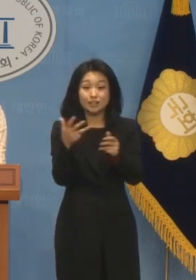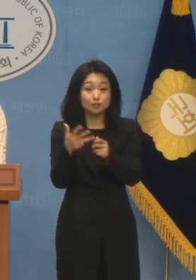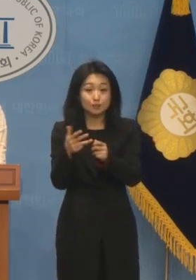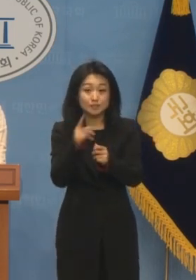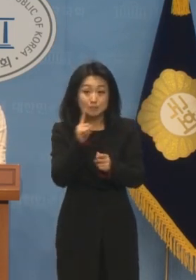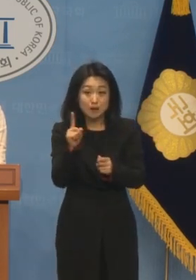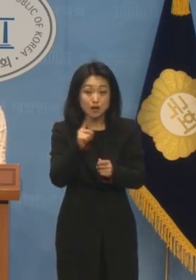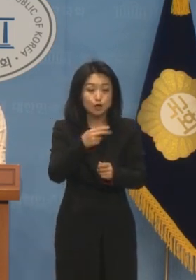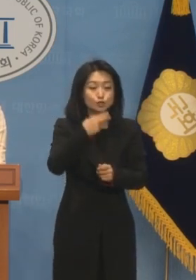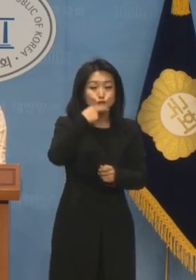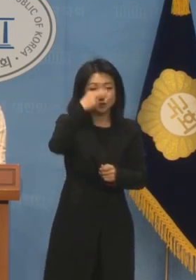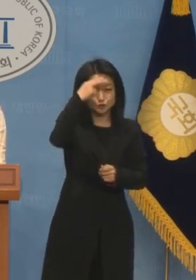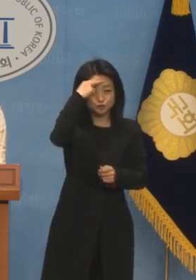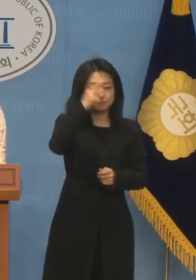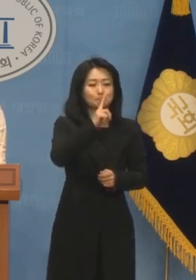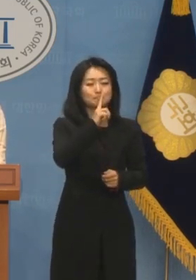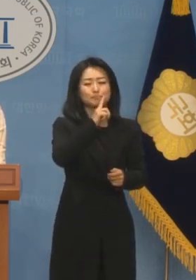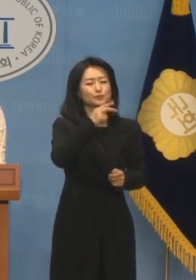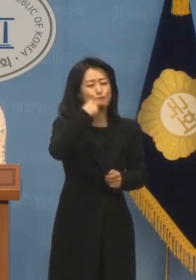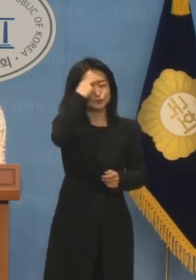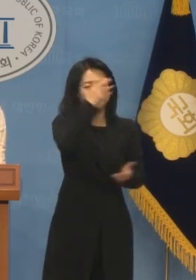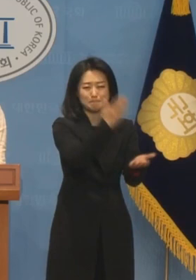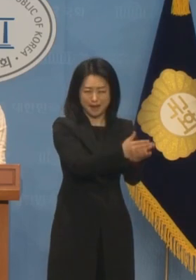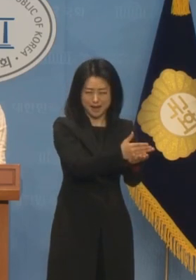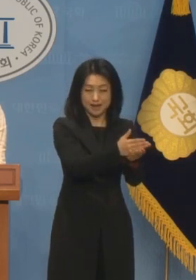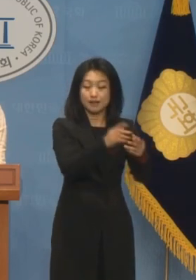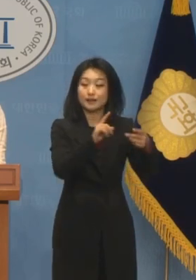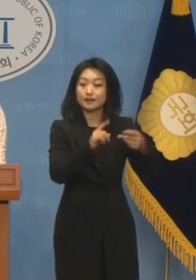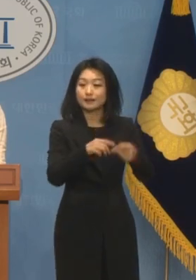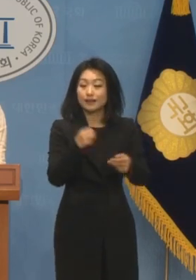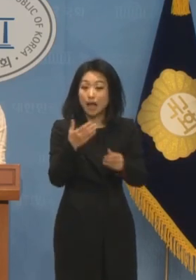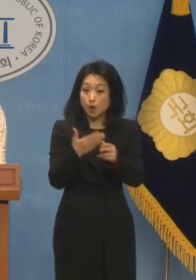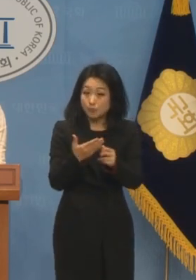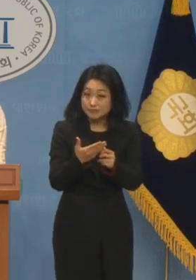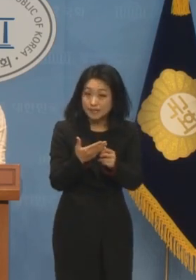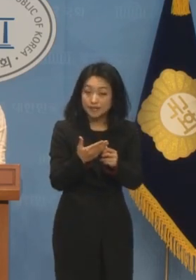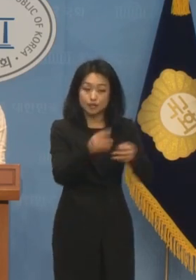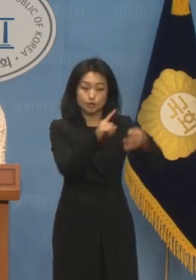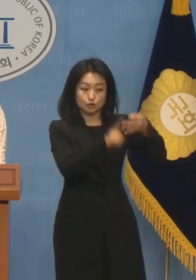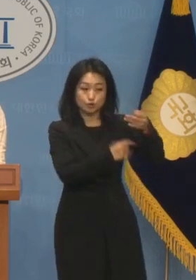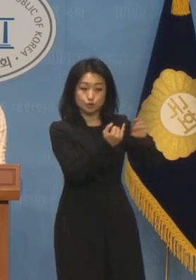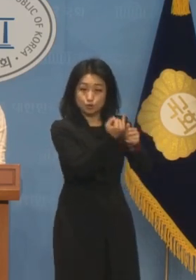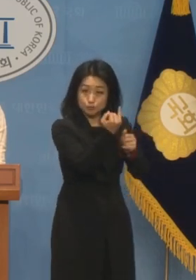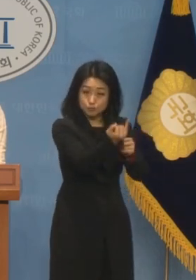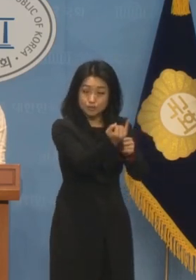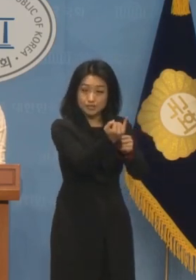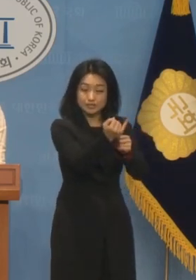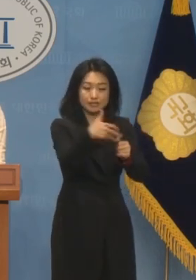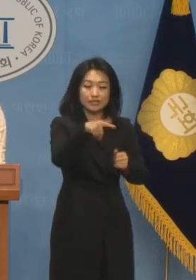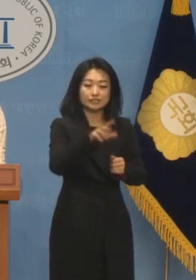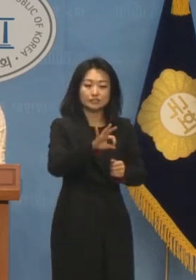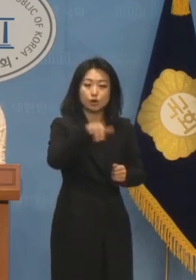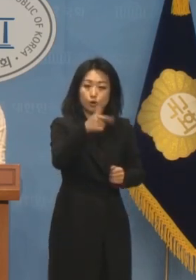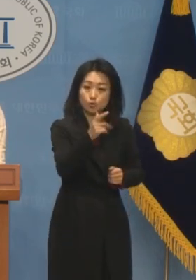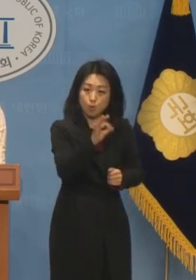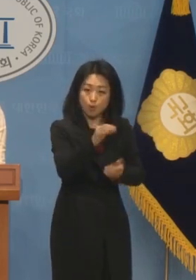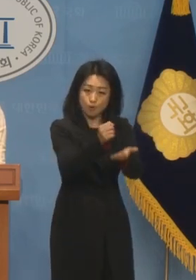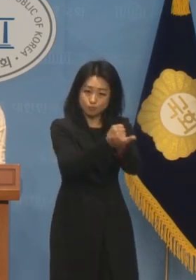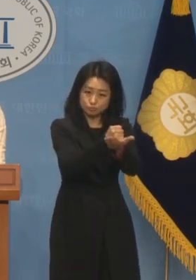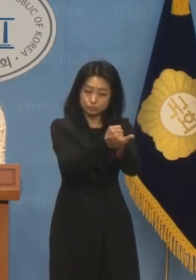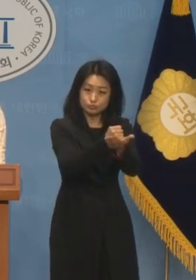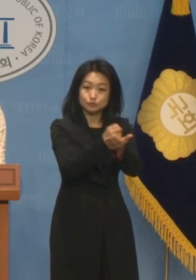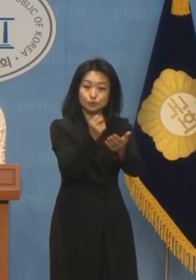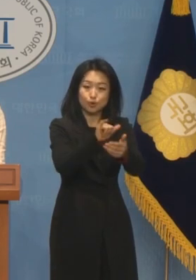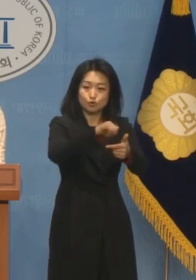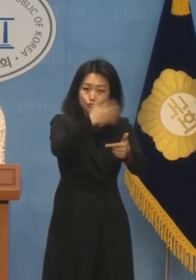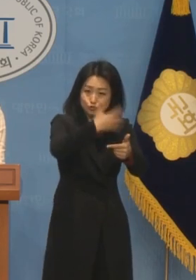8번째가 음주 자제, 9번째가 윤 대통령 및 김건희 씨의 천공 등 무속인 극우